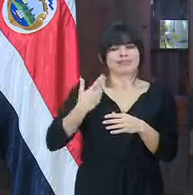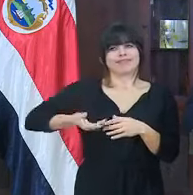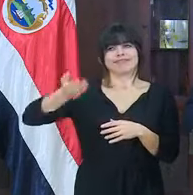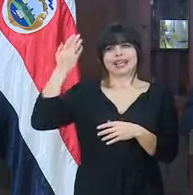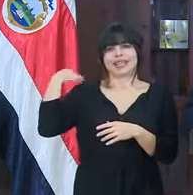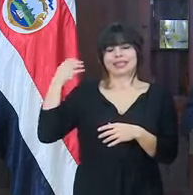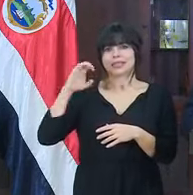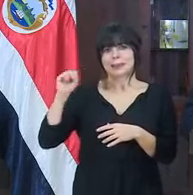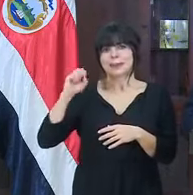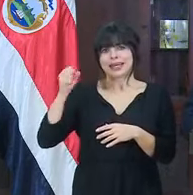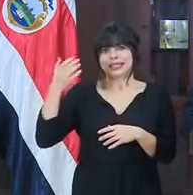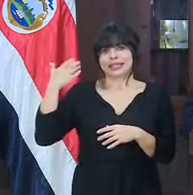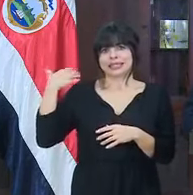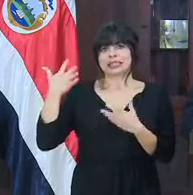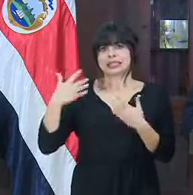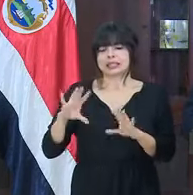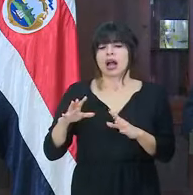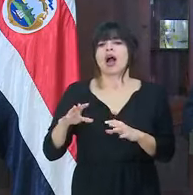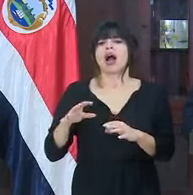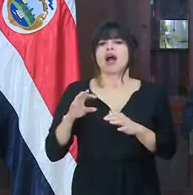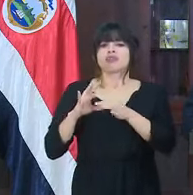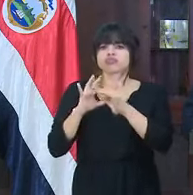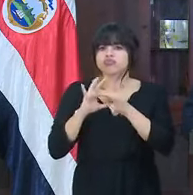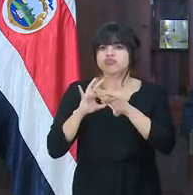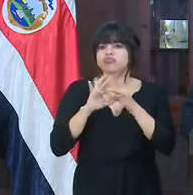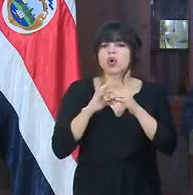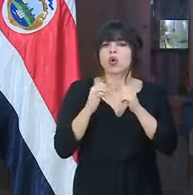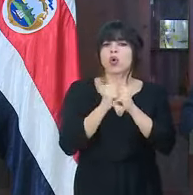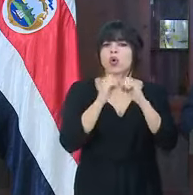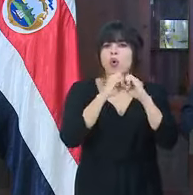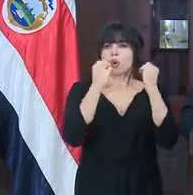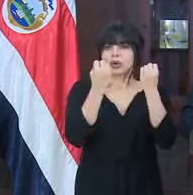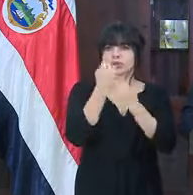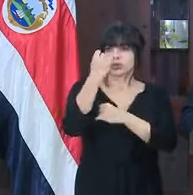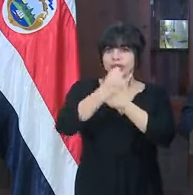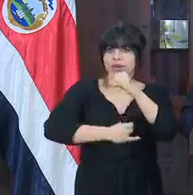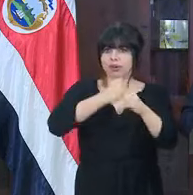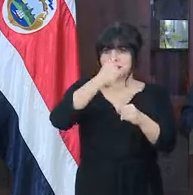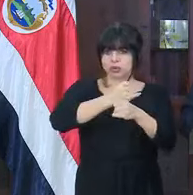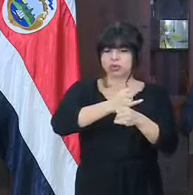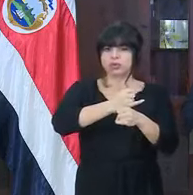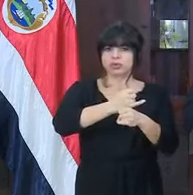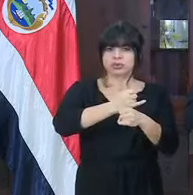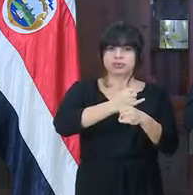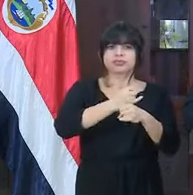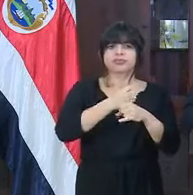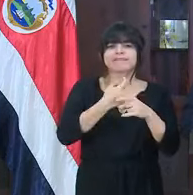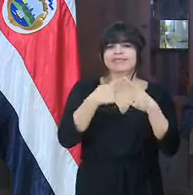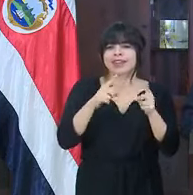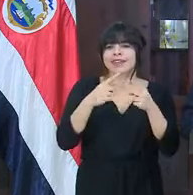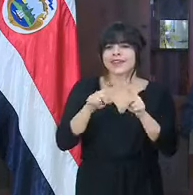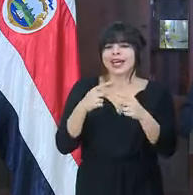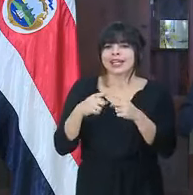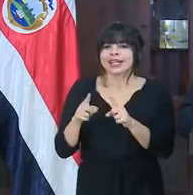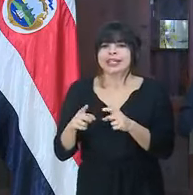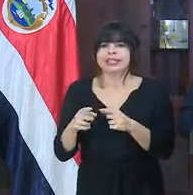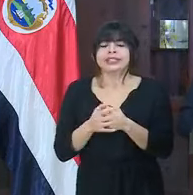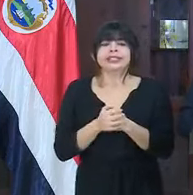hace varios meses ya, se viene coordinando con organismos internacionales